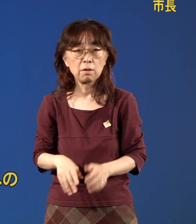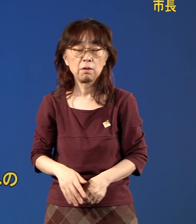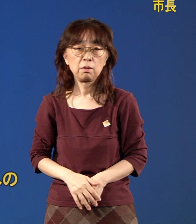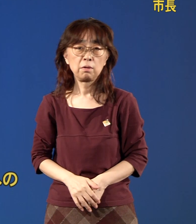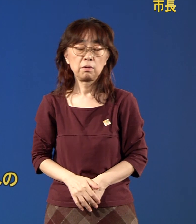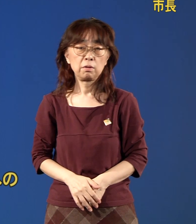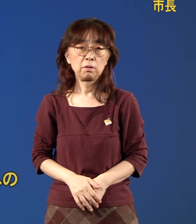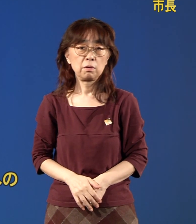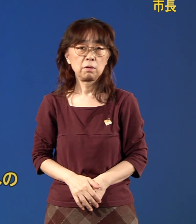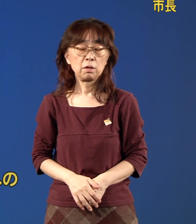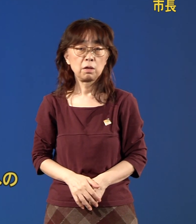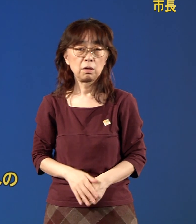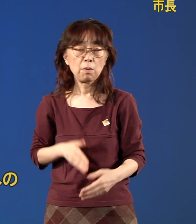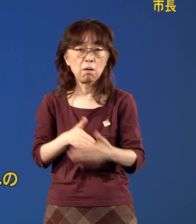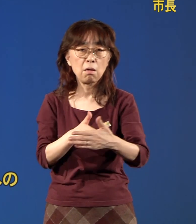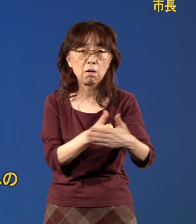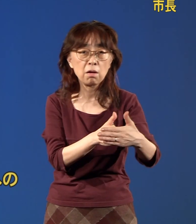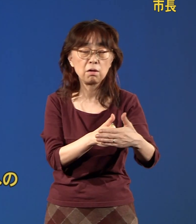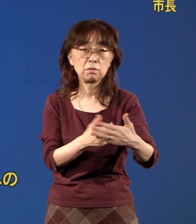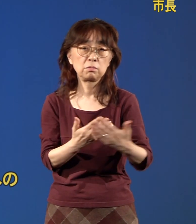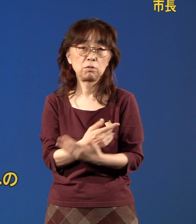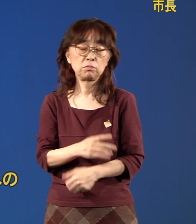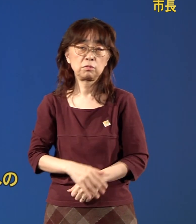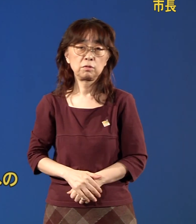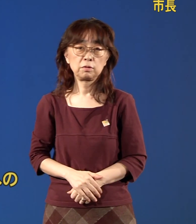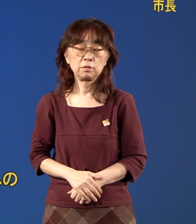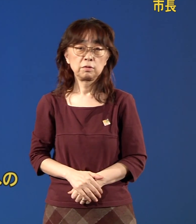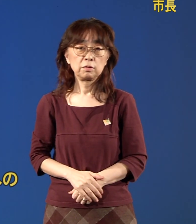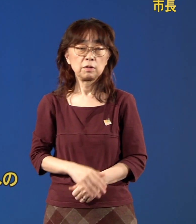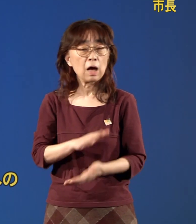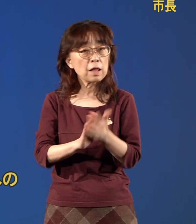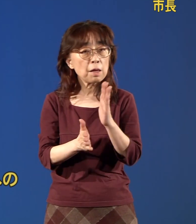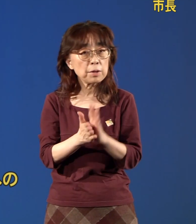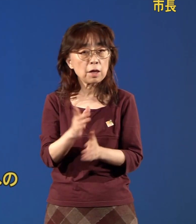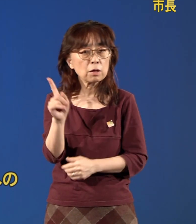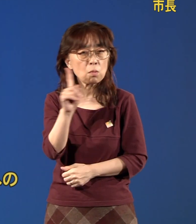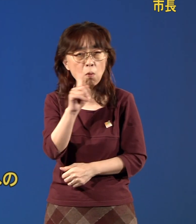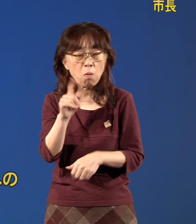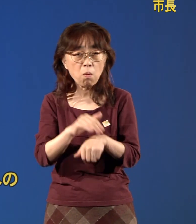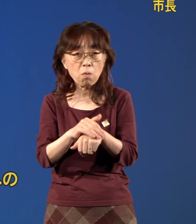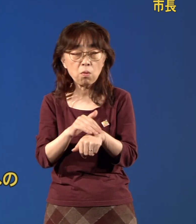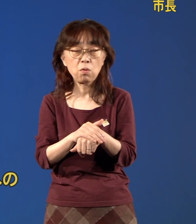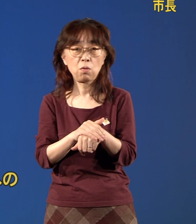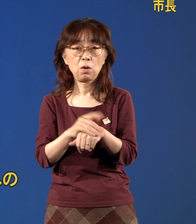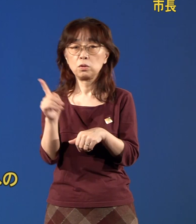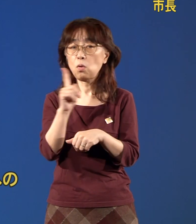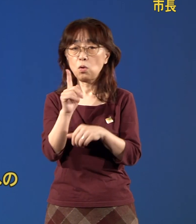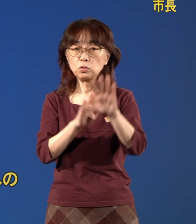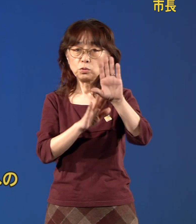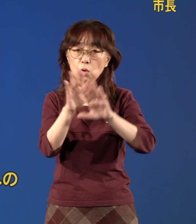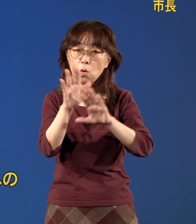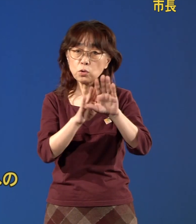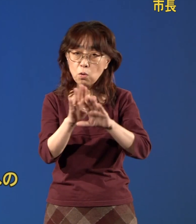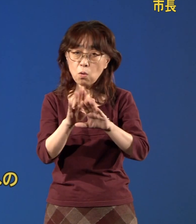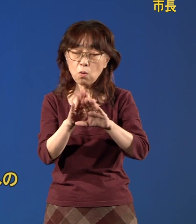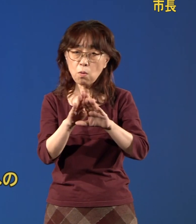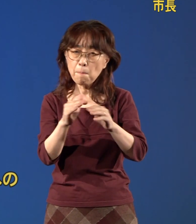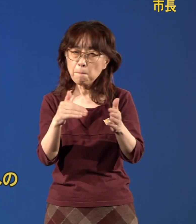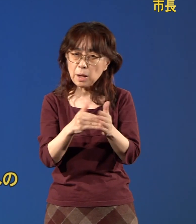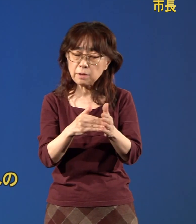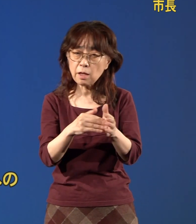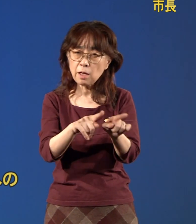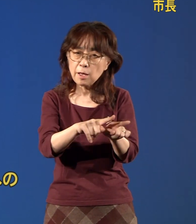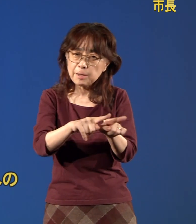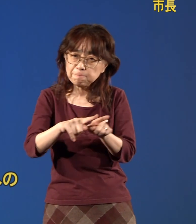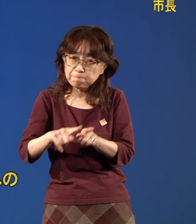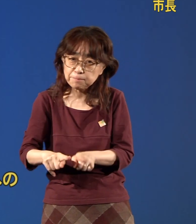それはうまく進みませんので、改めて、どういうふうにすれば、どの状況まで前倒しができるのか